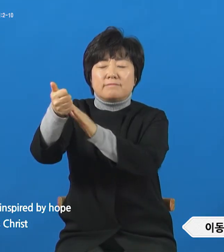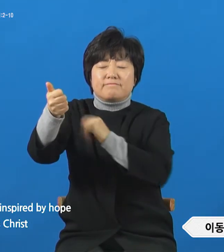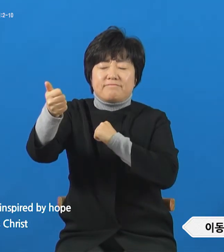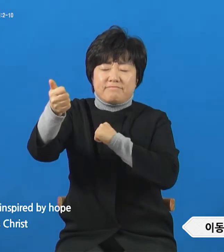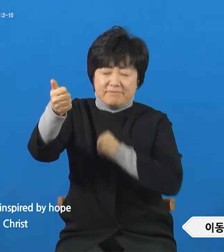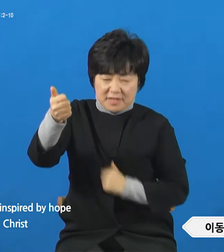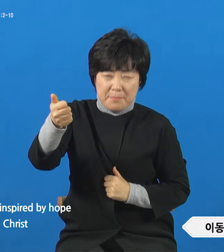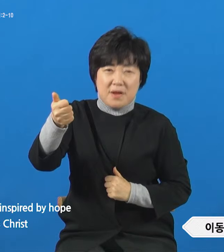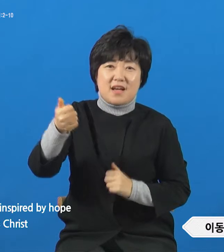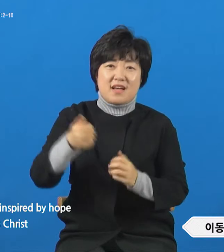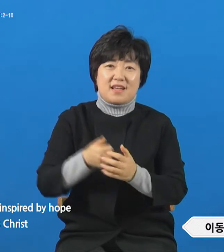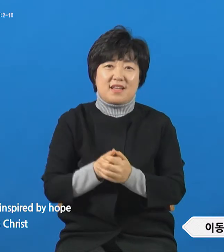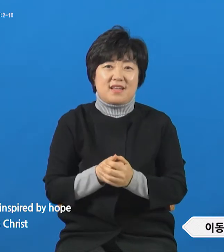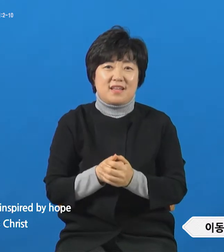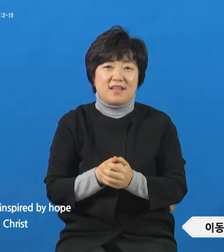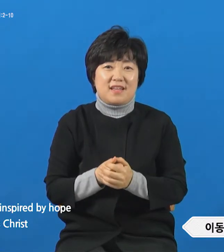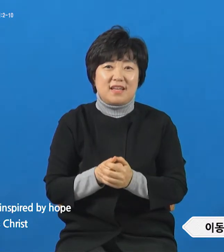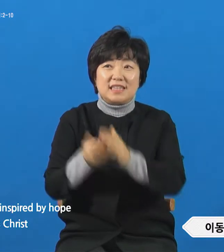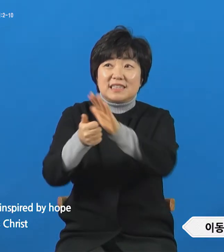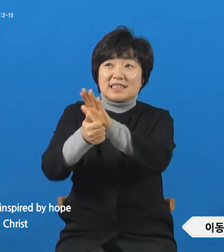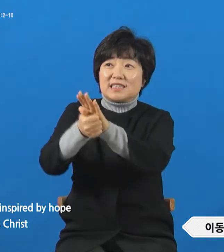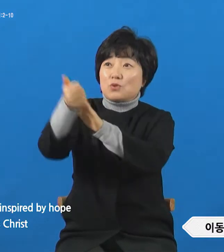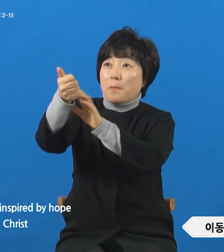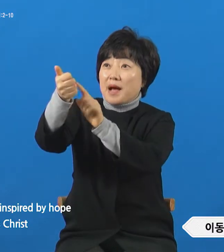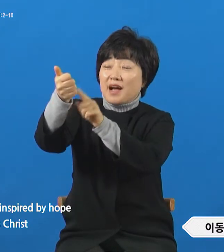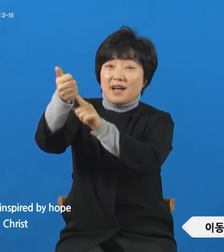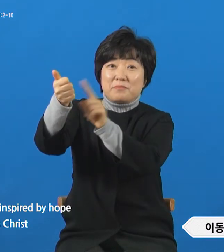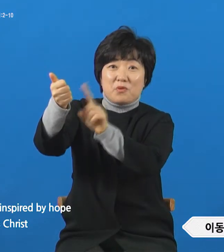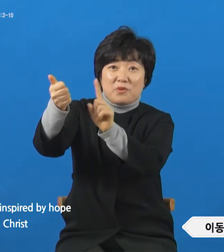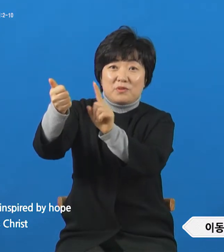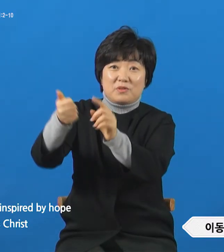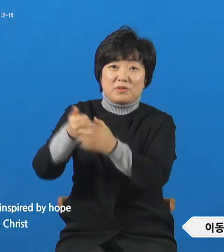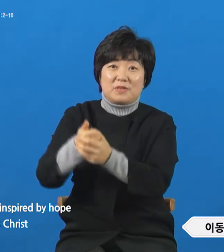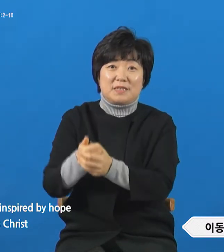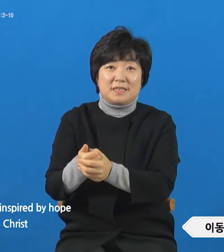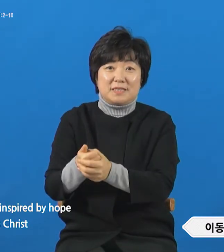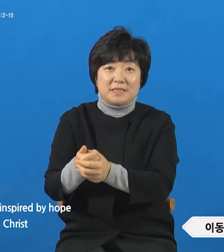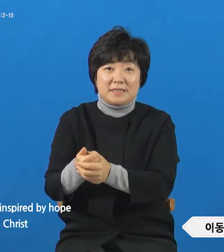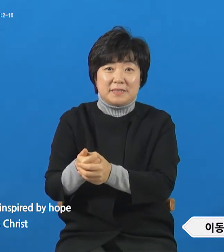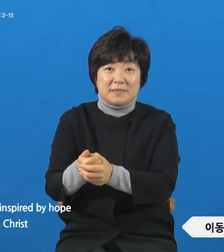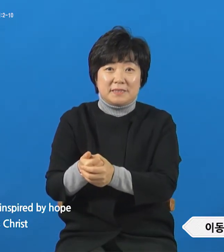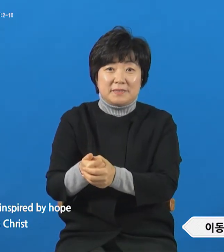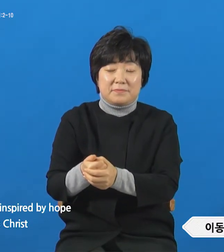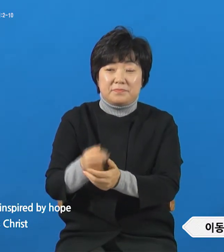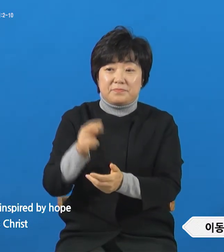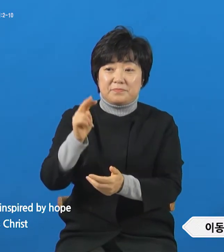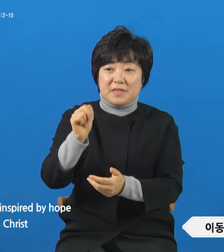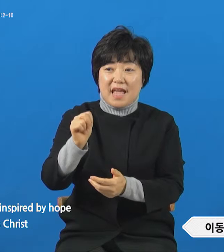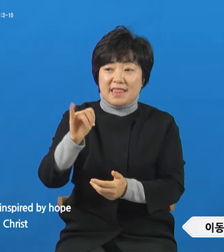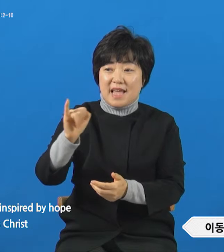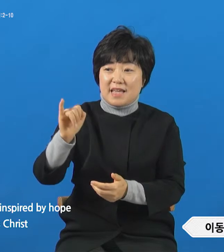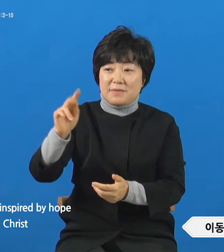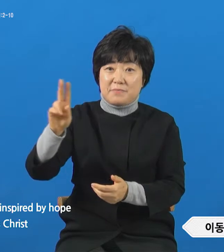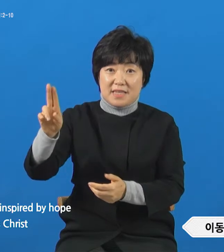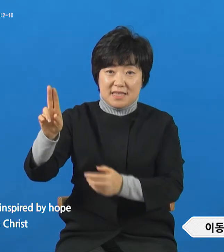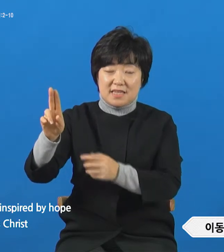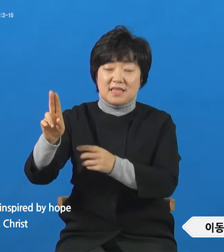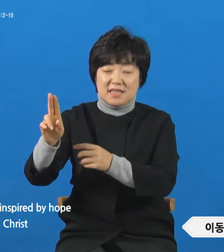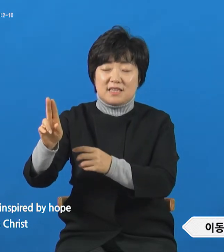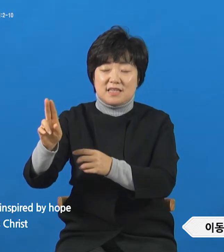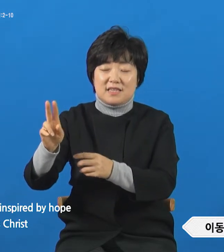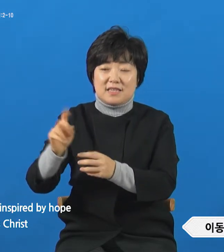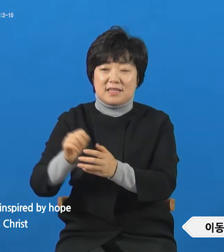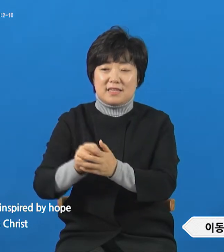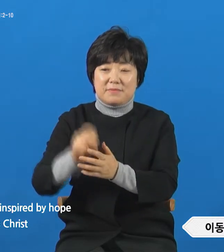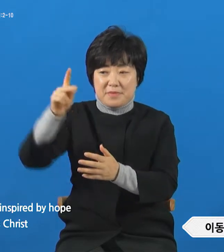소망하고 참는다. 근데 그 소망도 그냥 소망이 아니에요. 여기 NIV는 보다 정확한 번역을